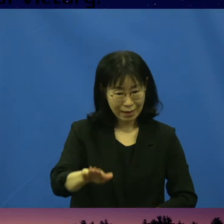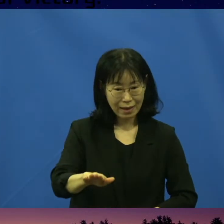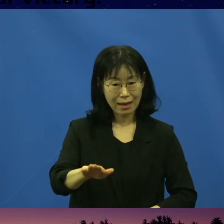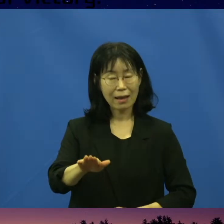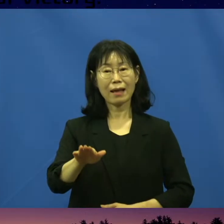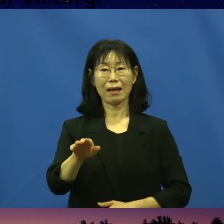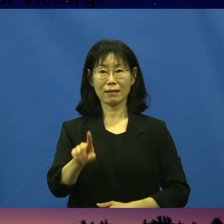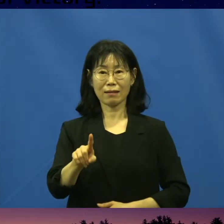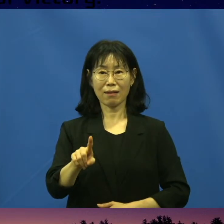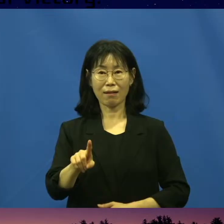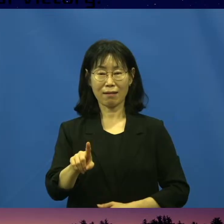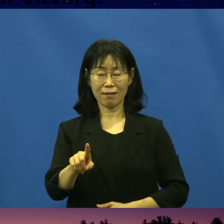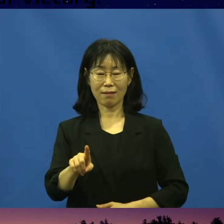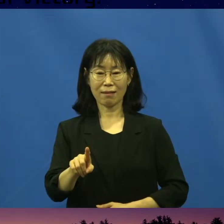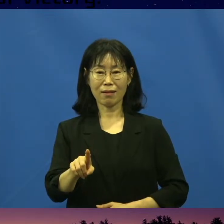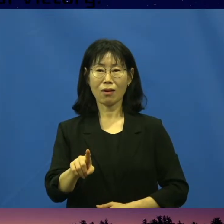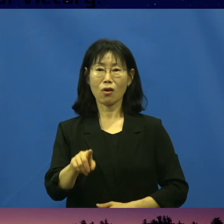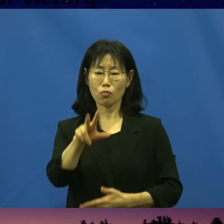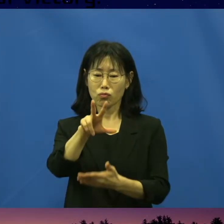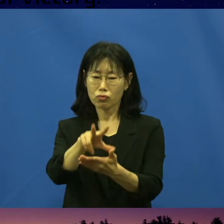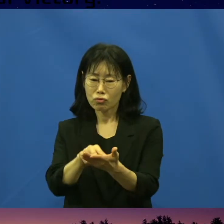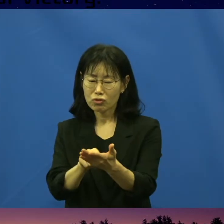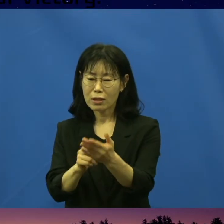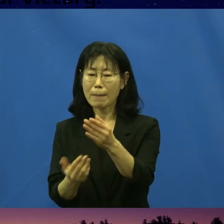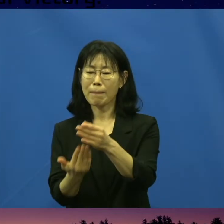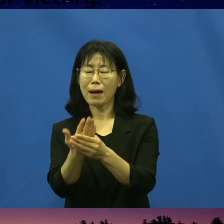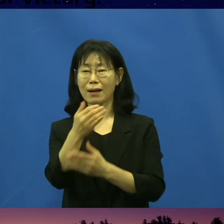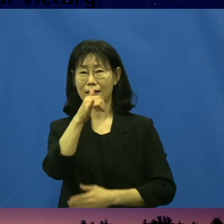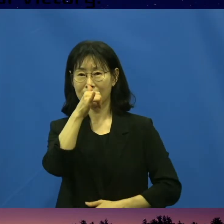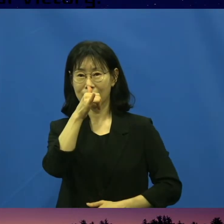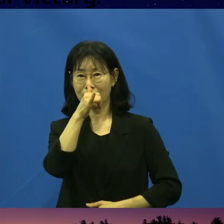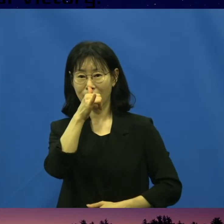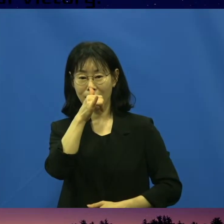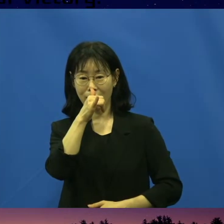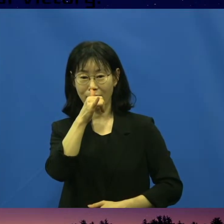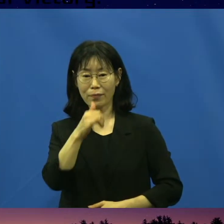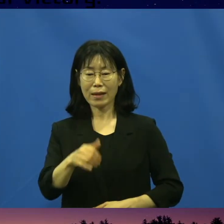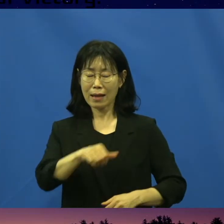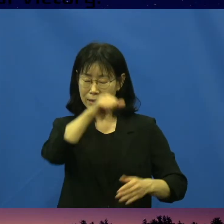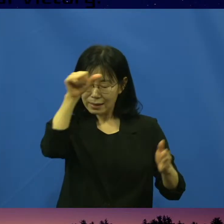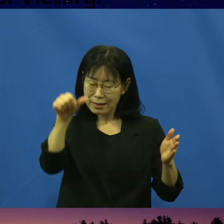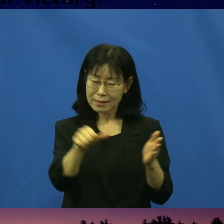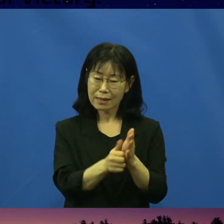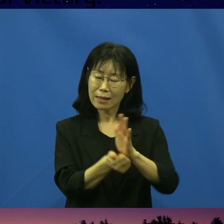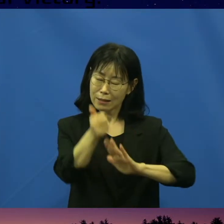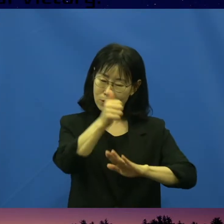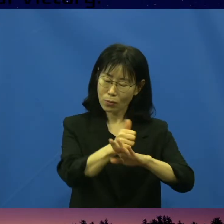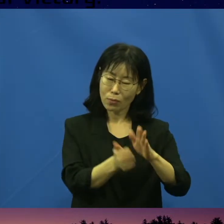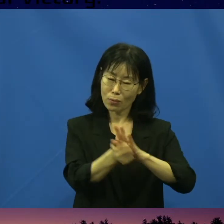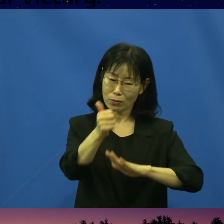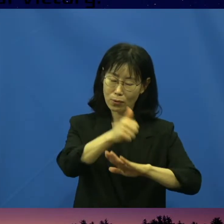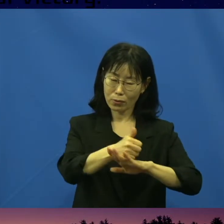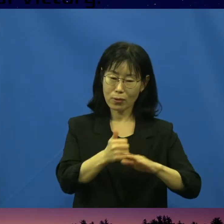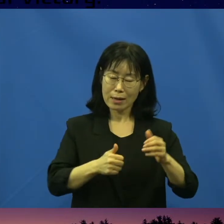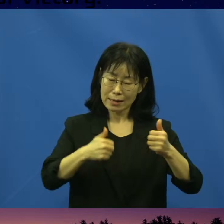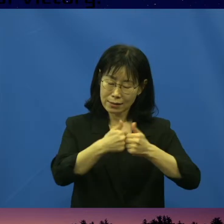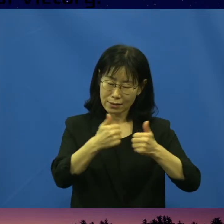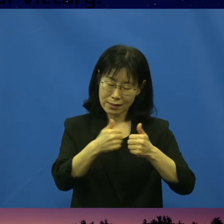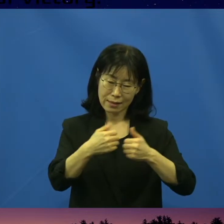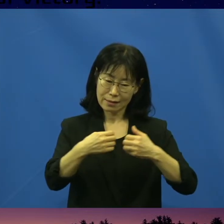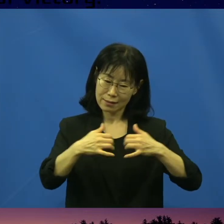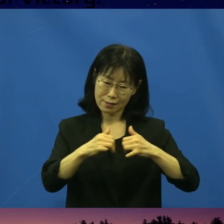거죠. 그 한 가지의 문제가 앞에 열거된 그의 모든 삶의 이력과 그의 삶의 모든 것들을 다 뒤엎어버리는